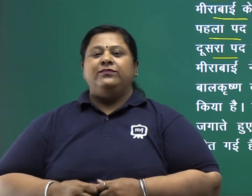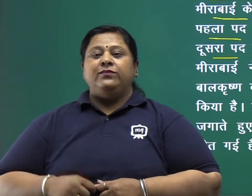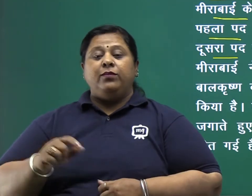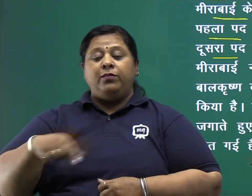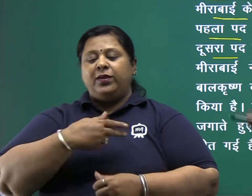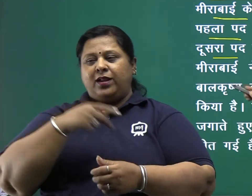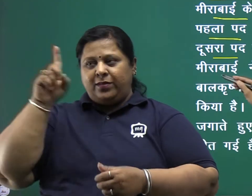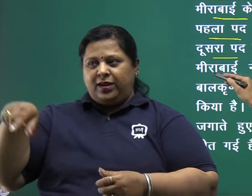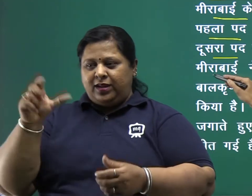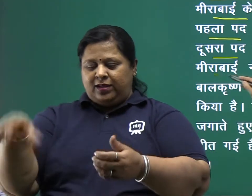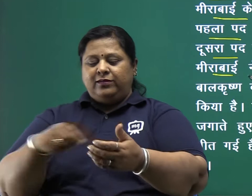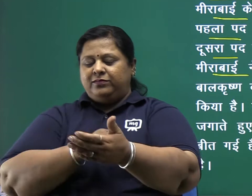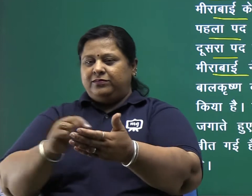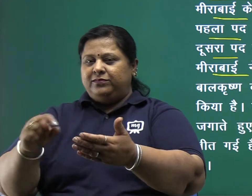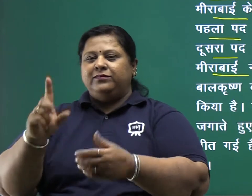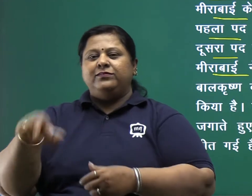मीराबाई ने